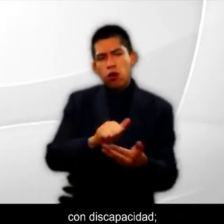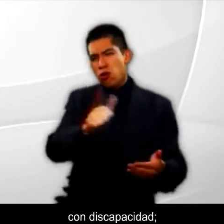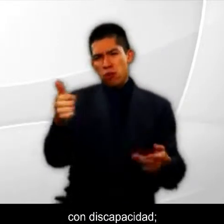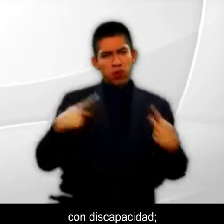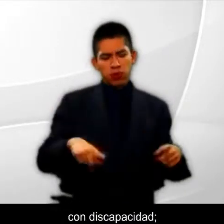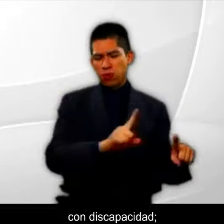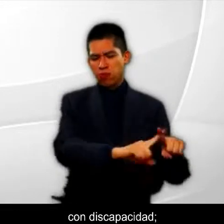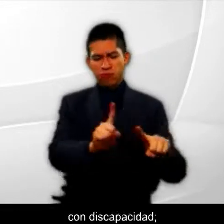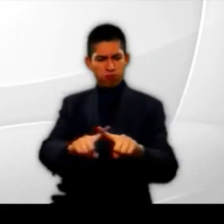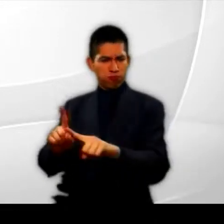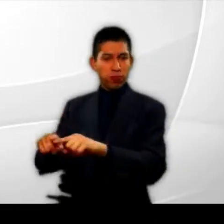discapacidad.